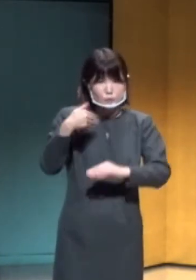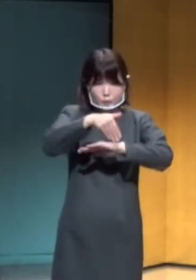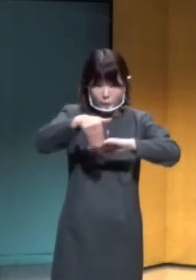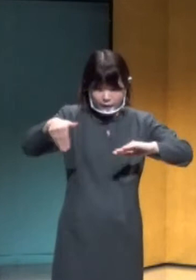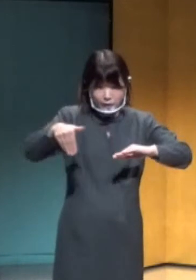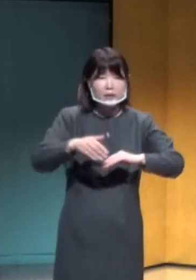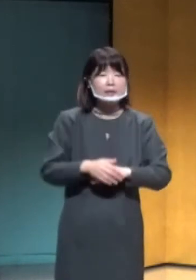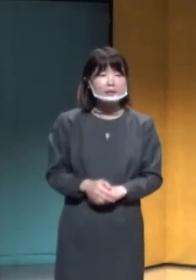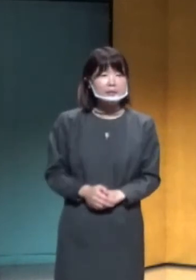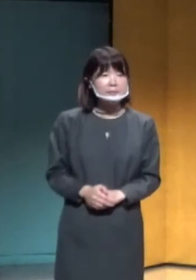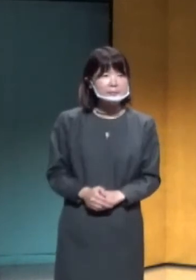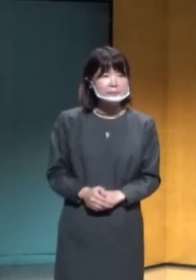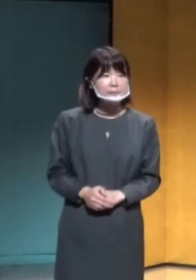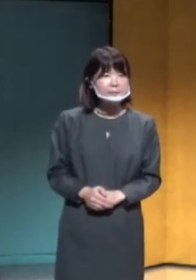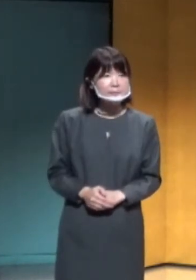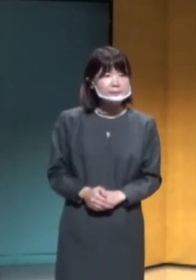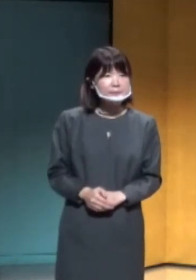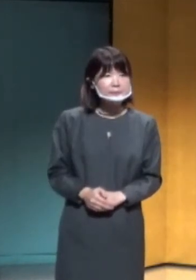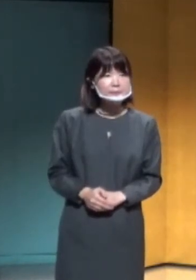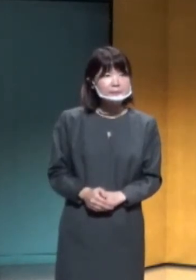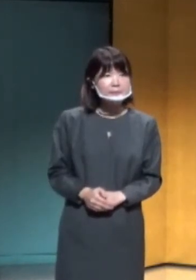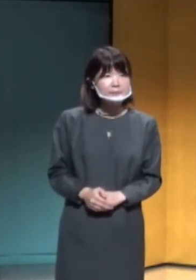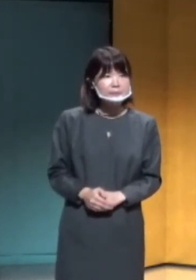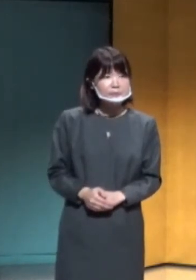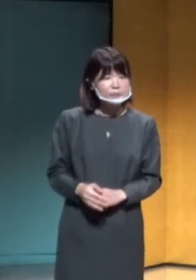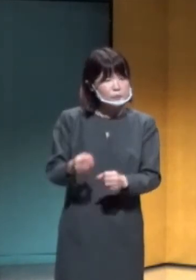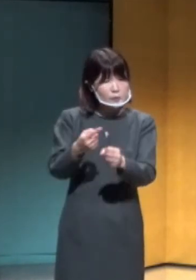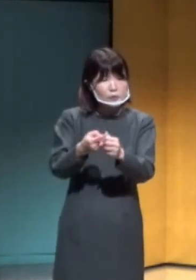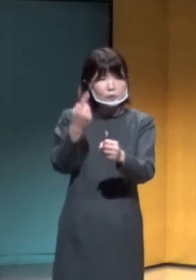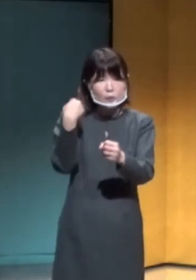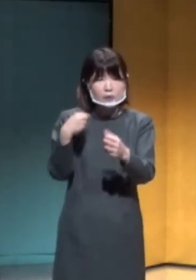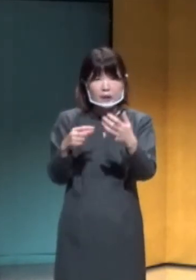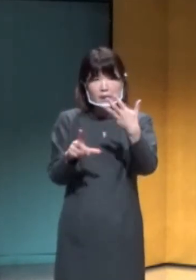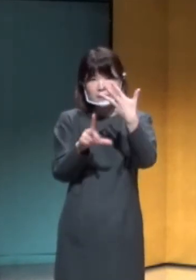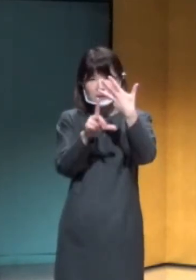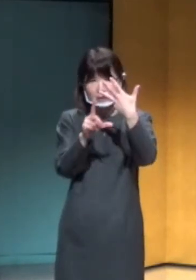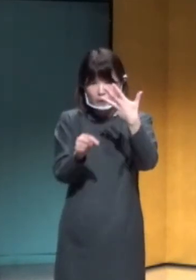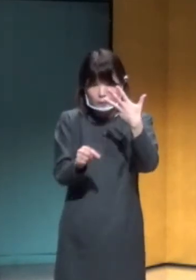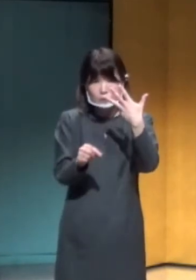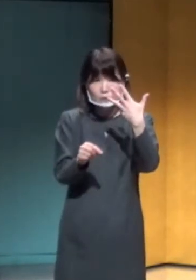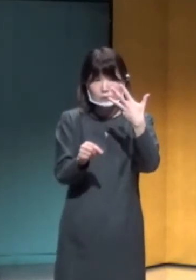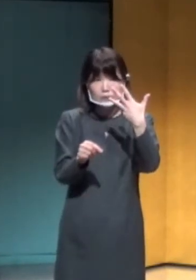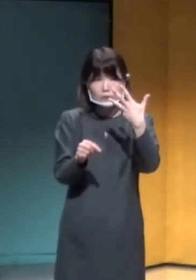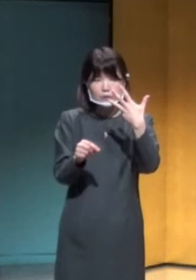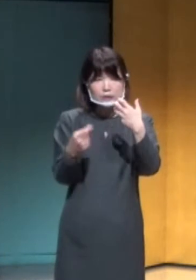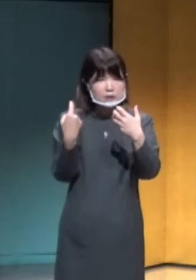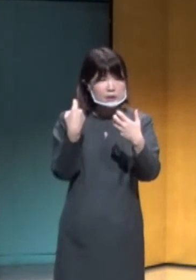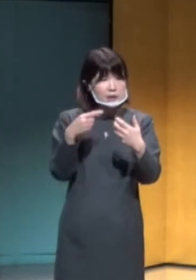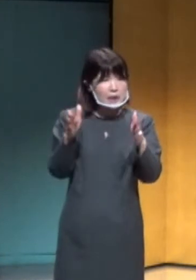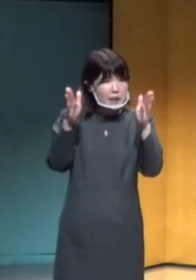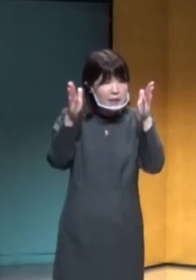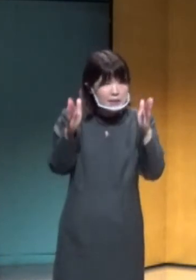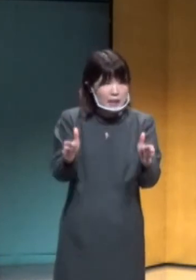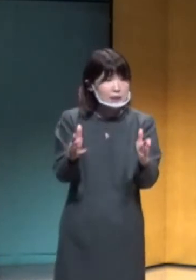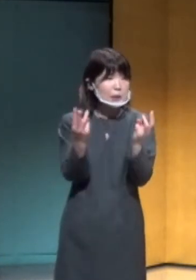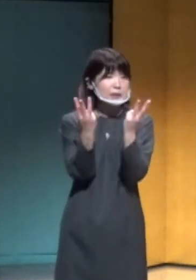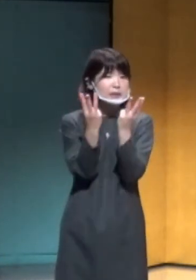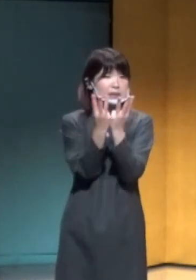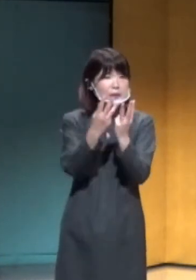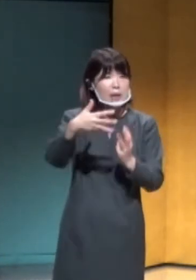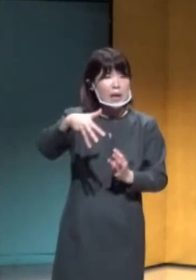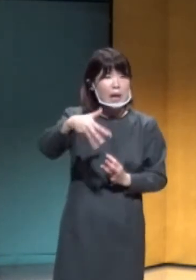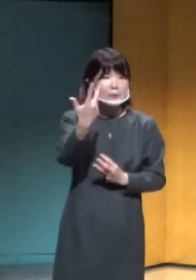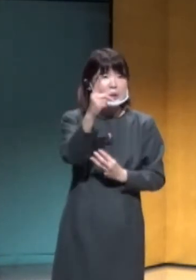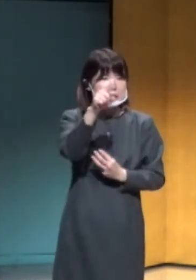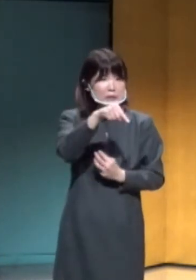そしてこの昨年8月に1ヶ月間で800名近い本市におき